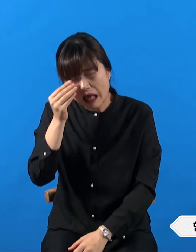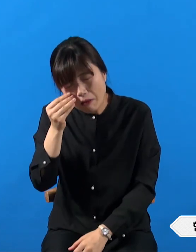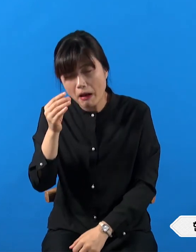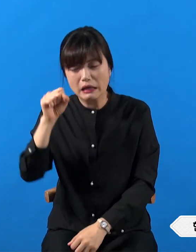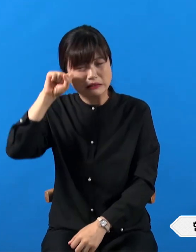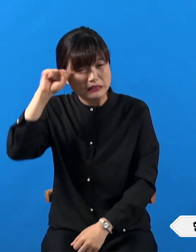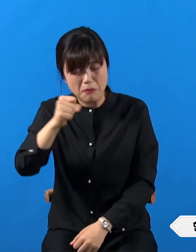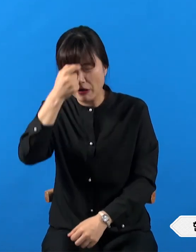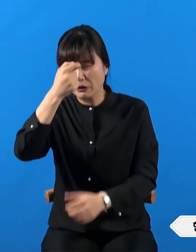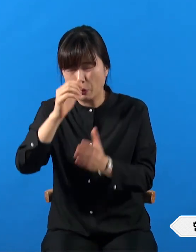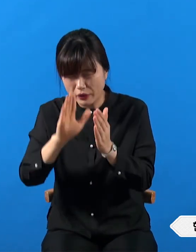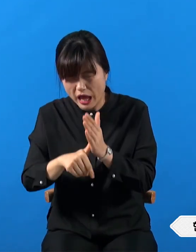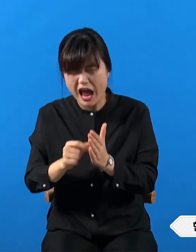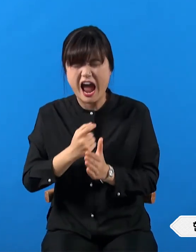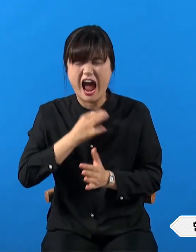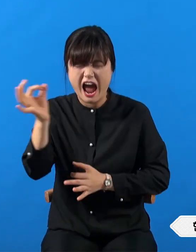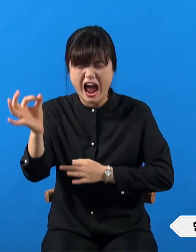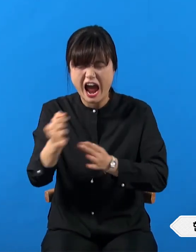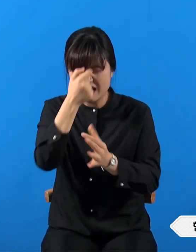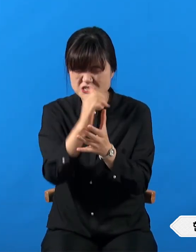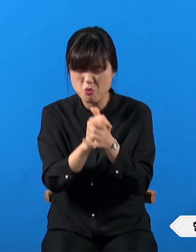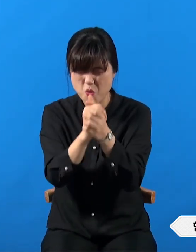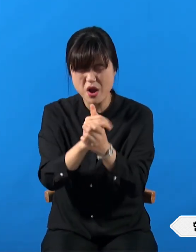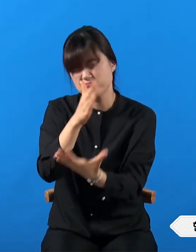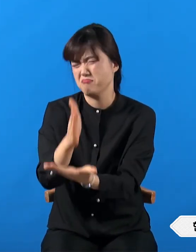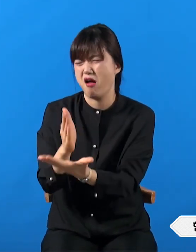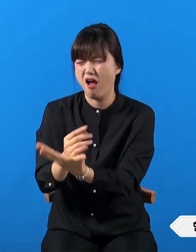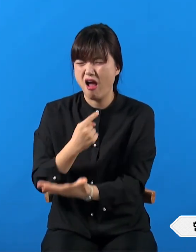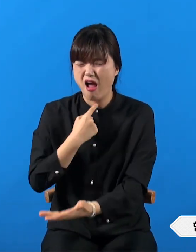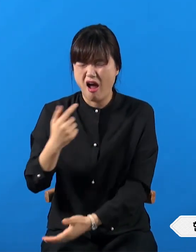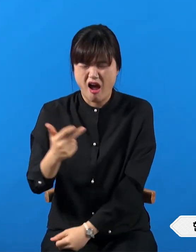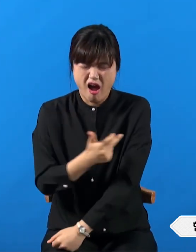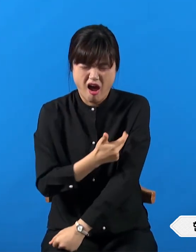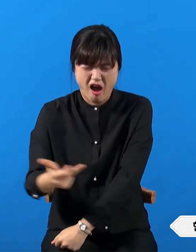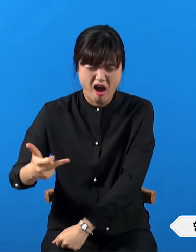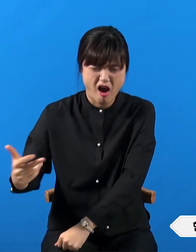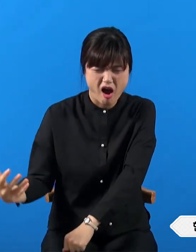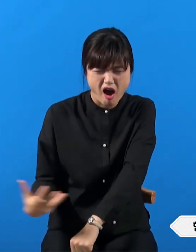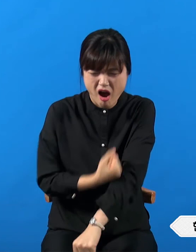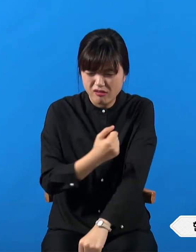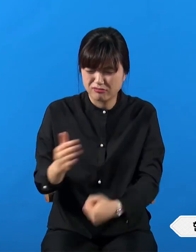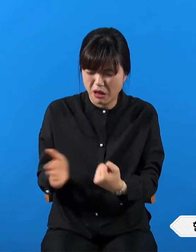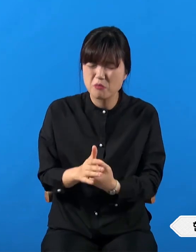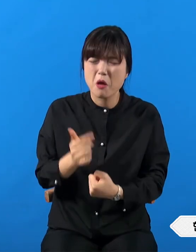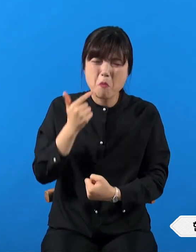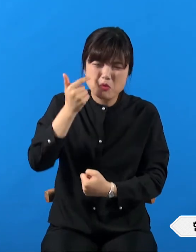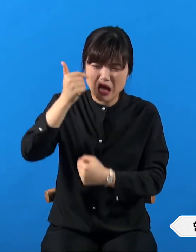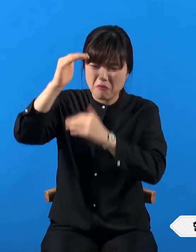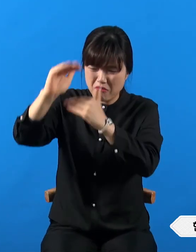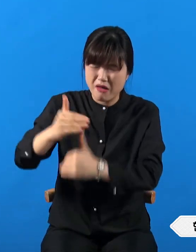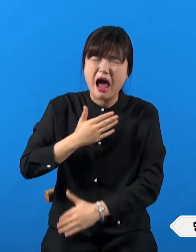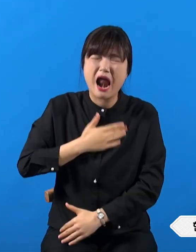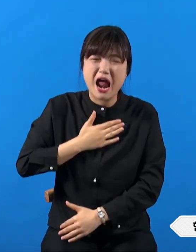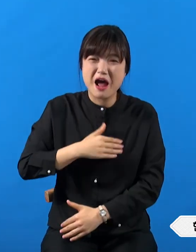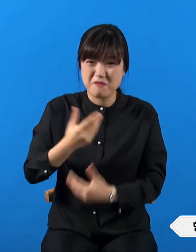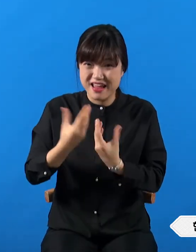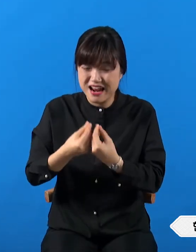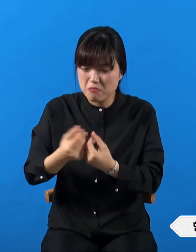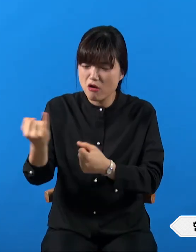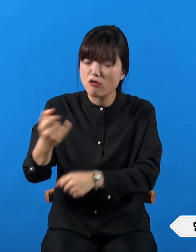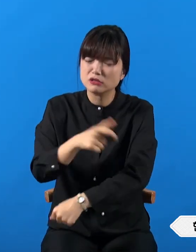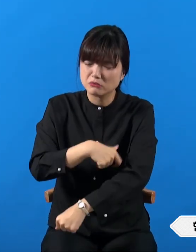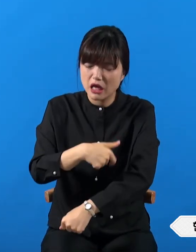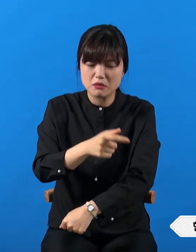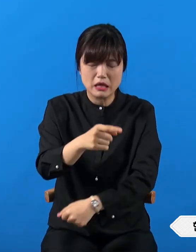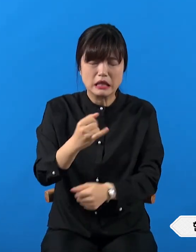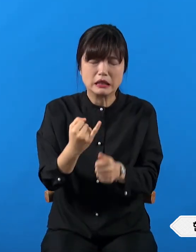새벽기도 시간에 소리 좀 낮춰요. 집사님 너무 크게 기도하니까 나도 다 알고 있어요. 집사님이 남편 몰래